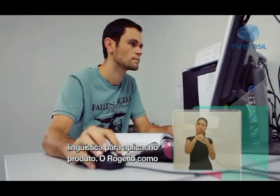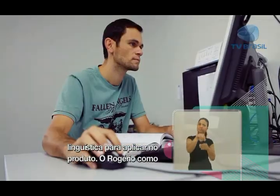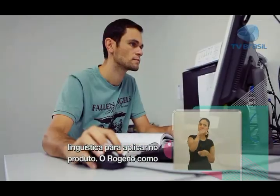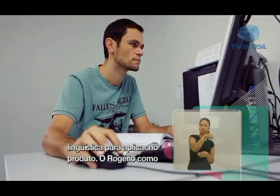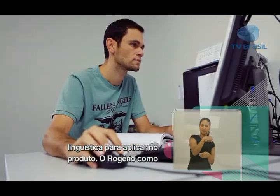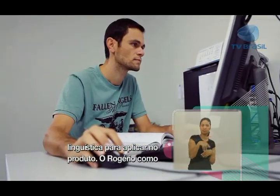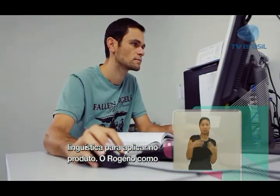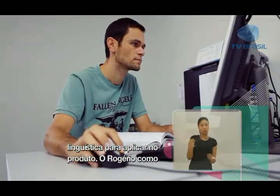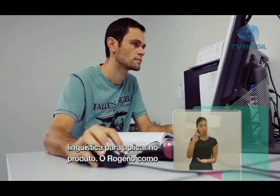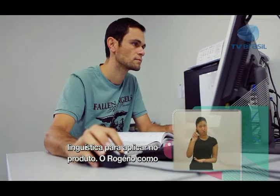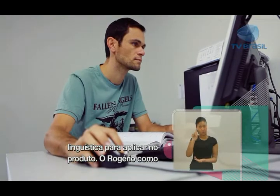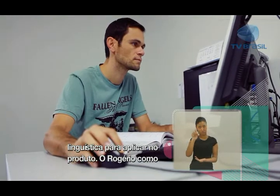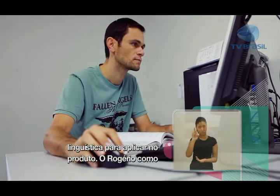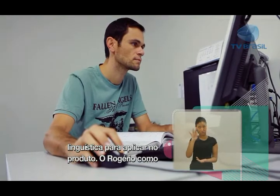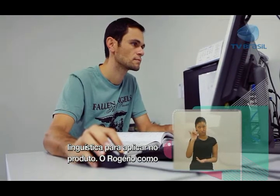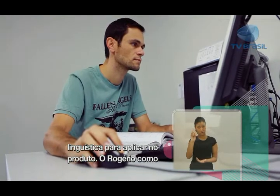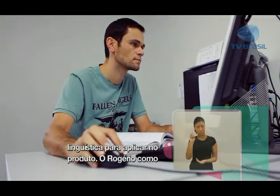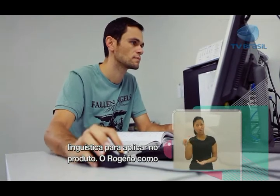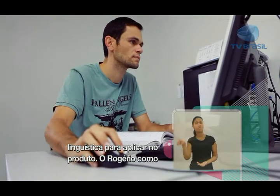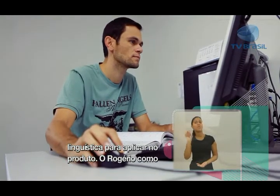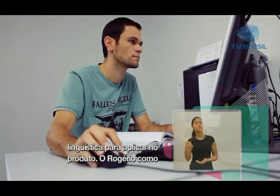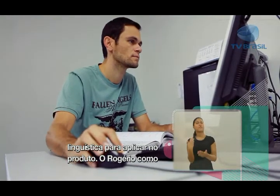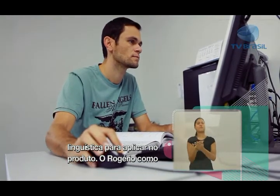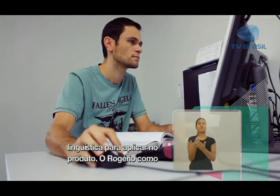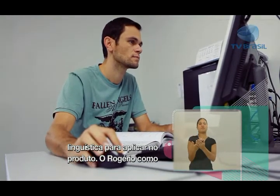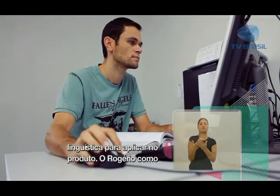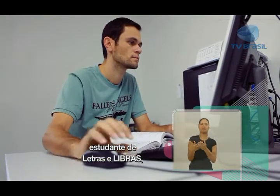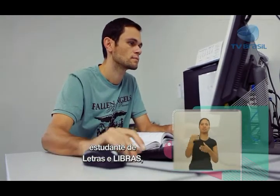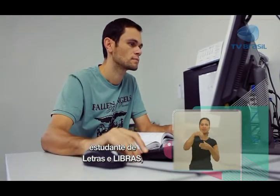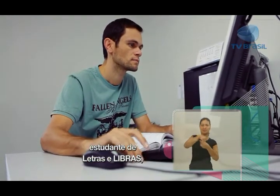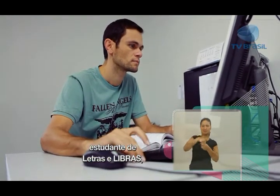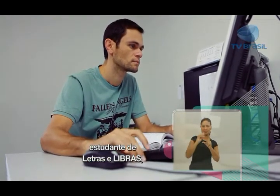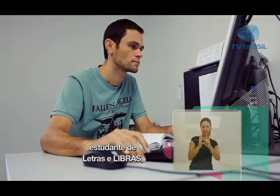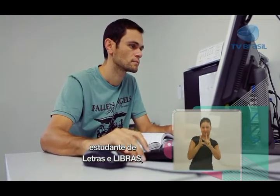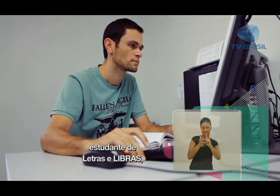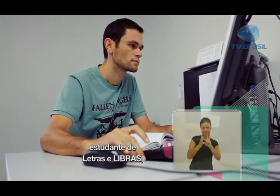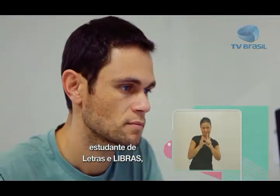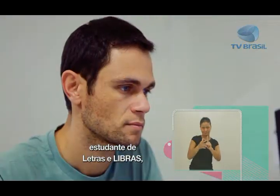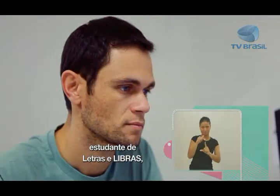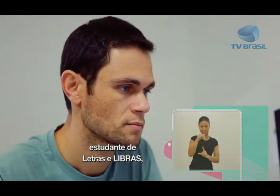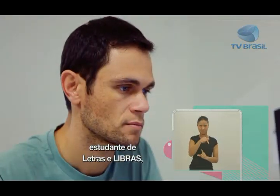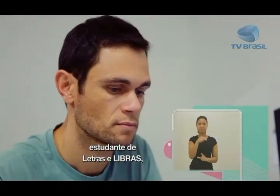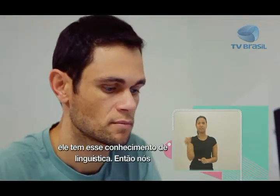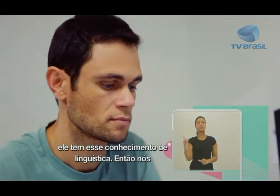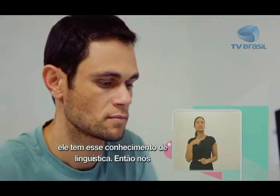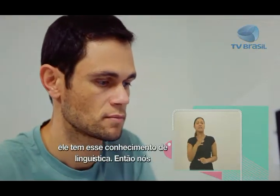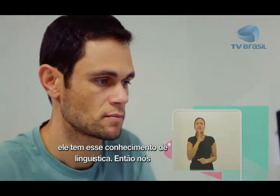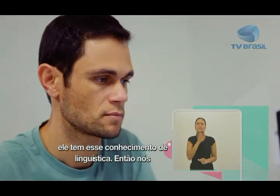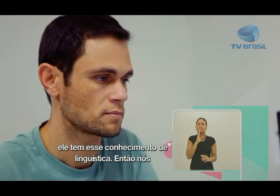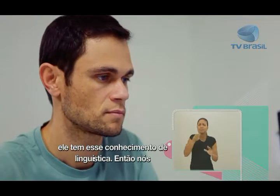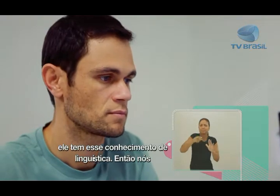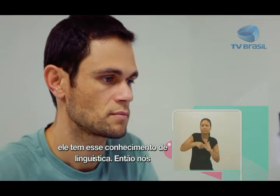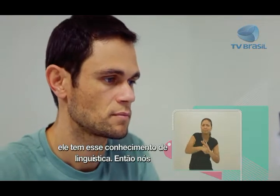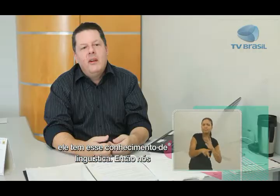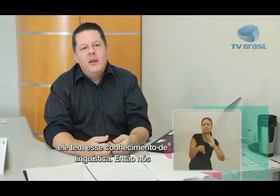para aplicar no produto. O Rogério, como estudante de letras e Libras, ele tem esse conhecimento de